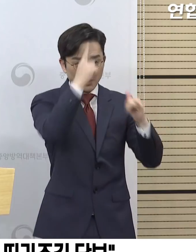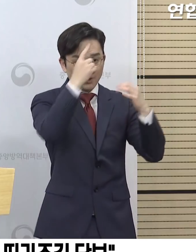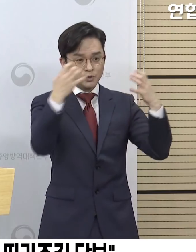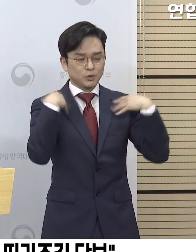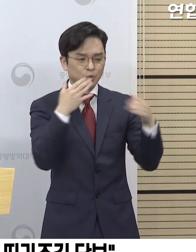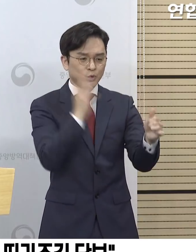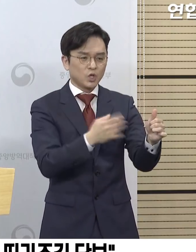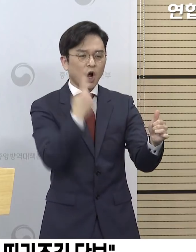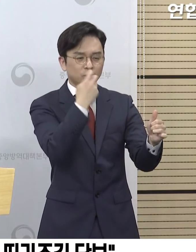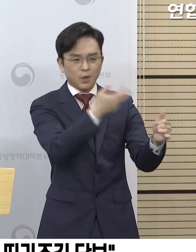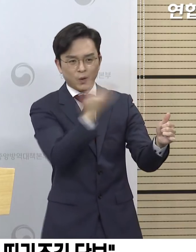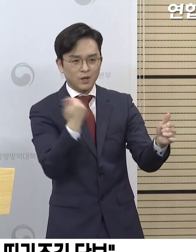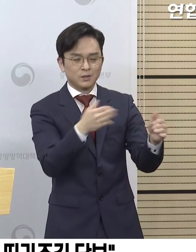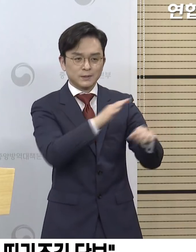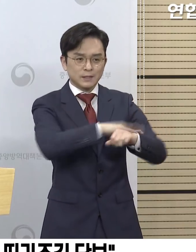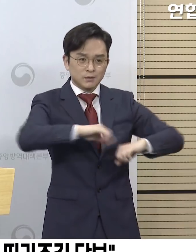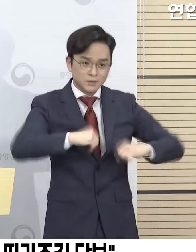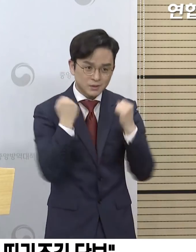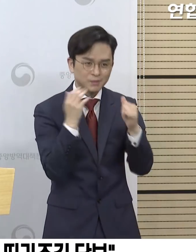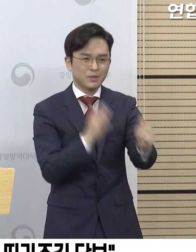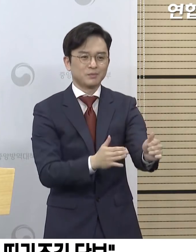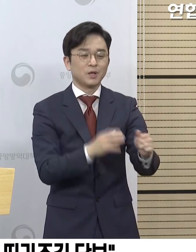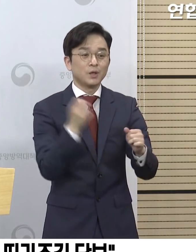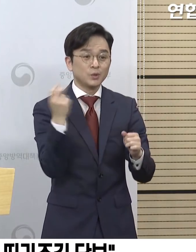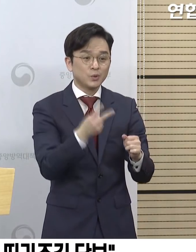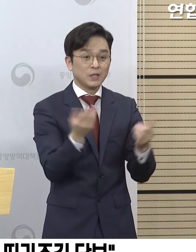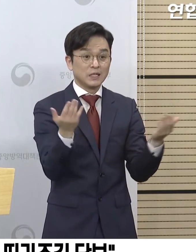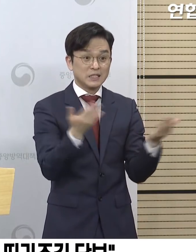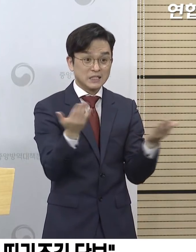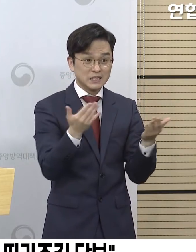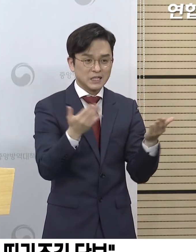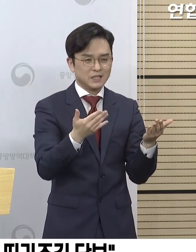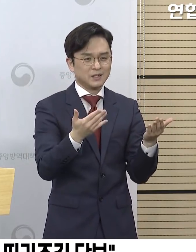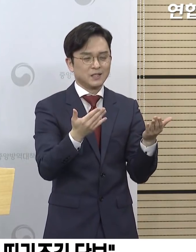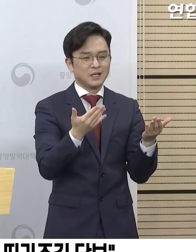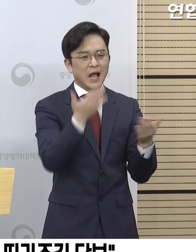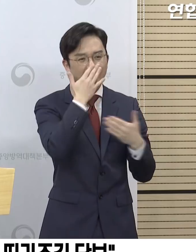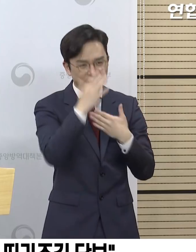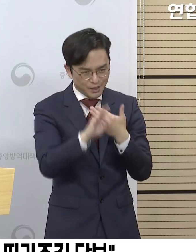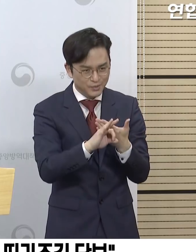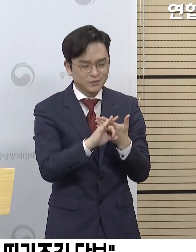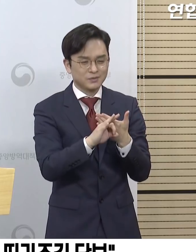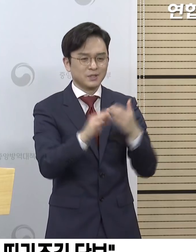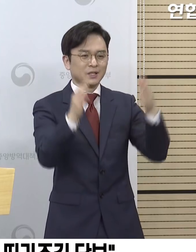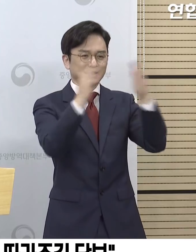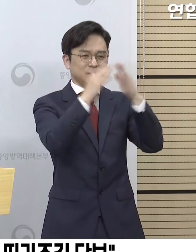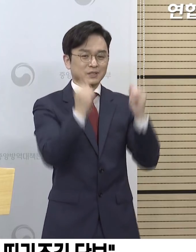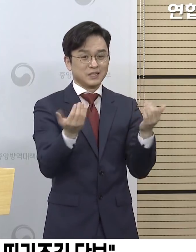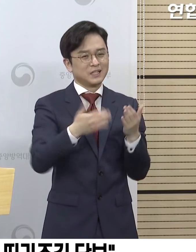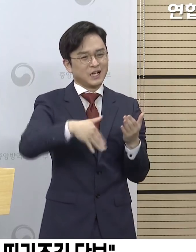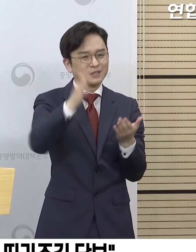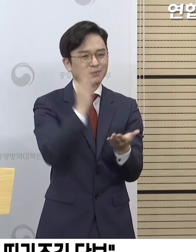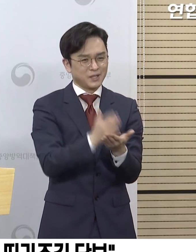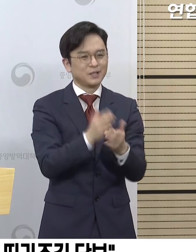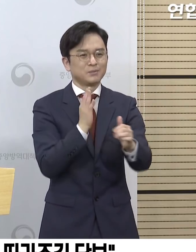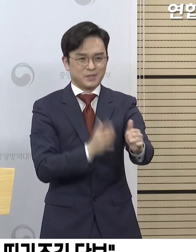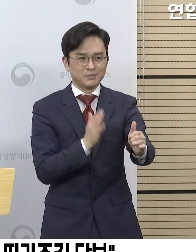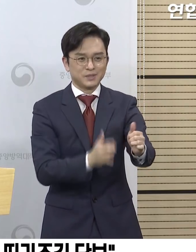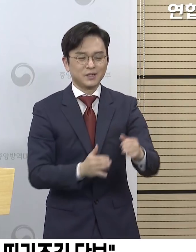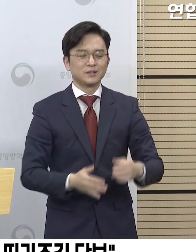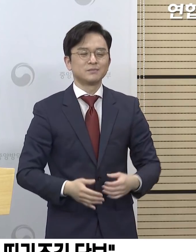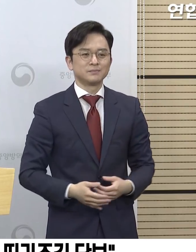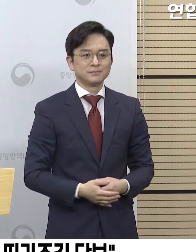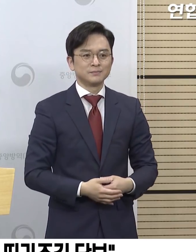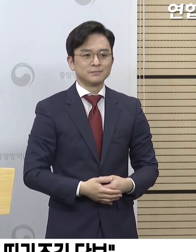회사에서도 해외 출장자는 귀국 후 2주간은 출근하지 않도록 하여 감염병 예방 및 확산에 동참해 주실 것을